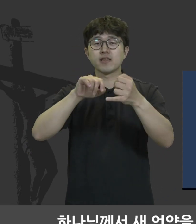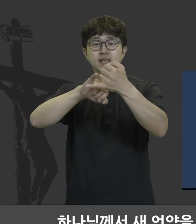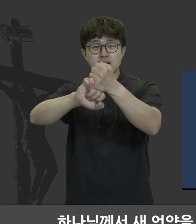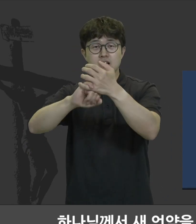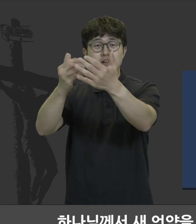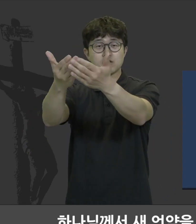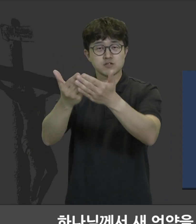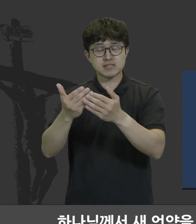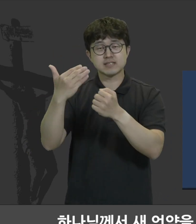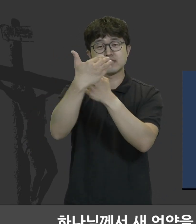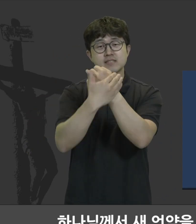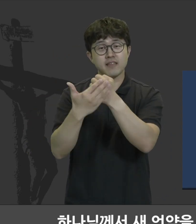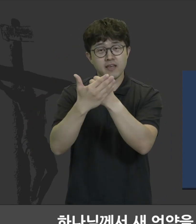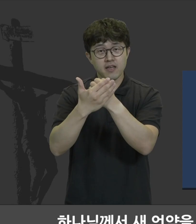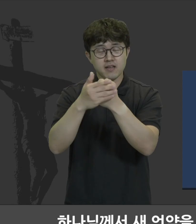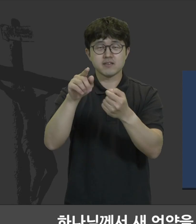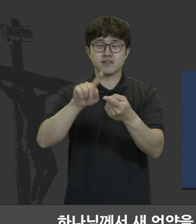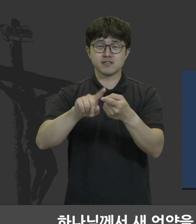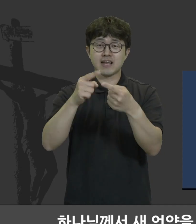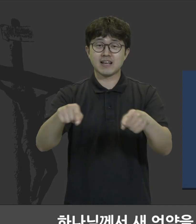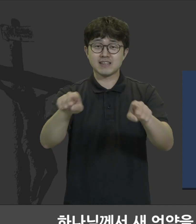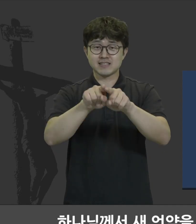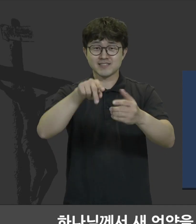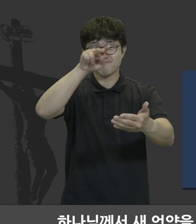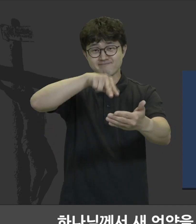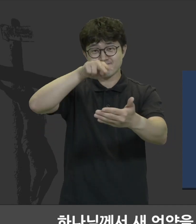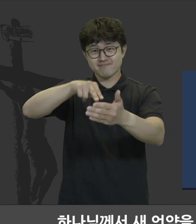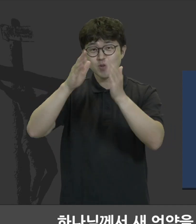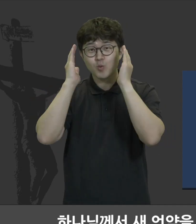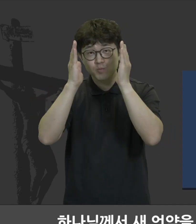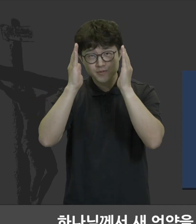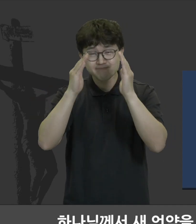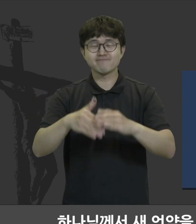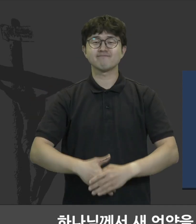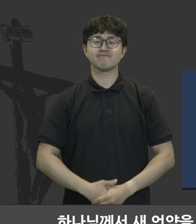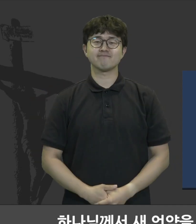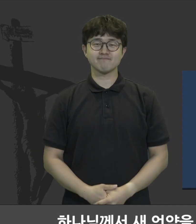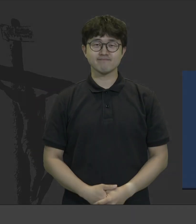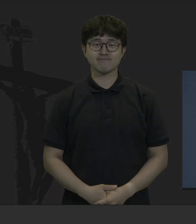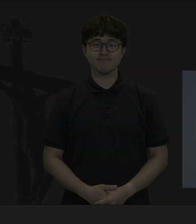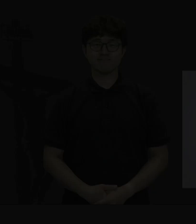베푸시는 주권적인 은혜에 대해 알아보도록 하겠습니다.